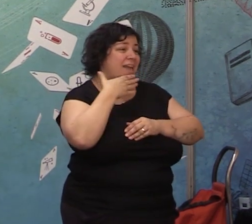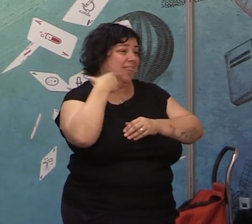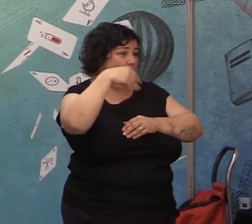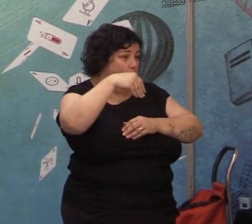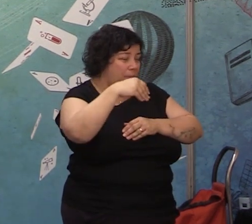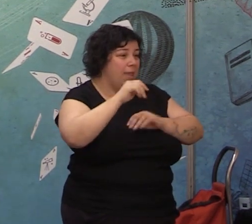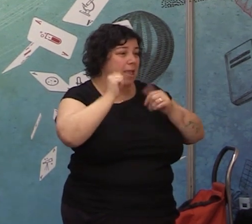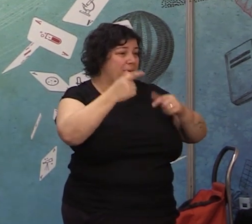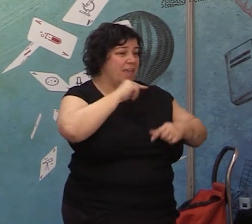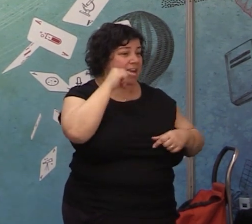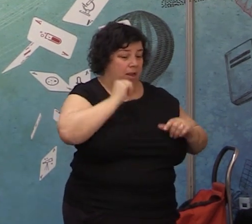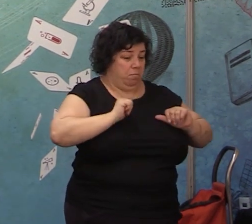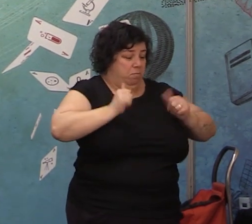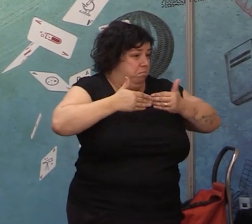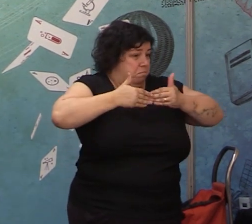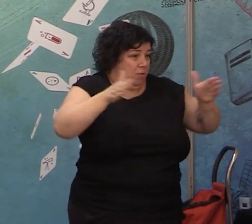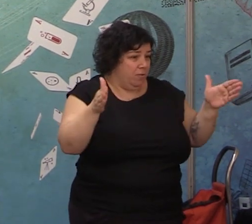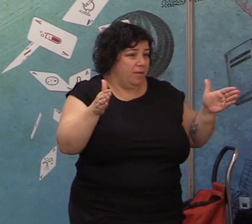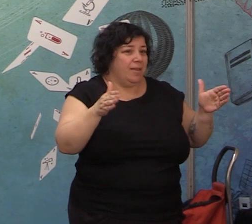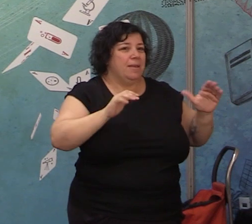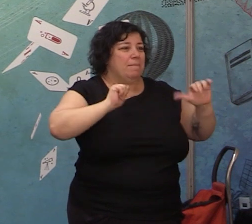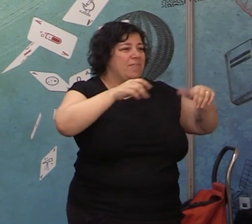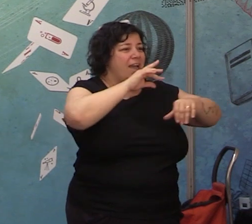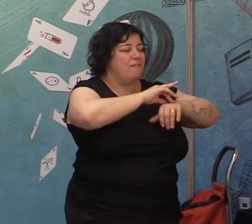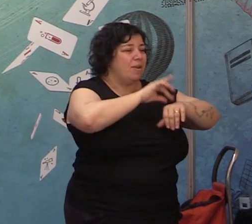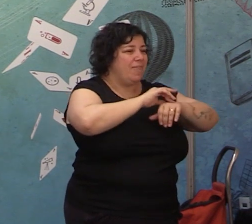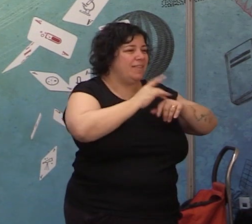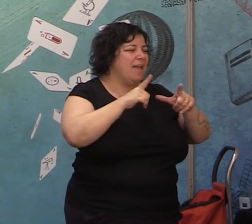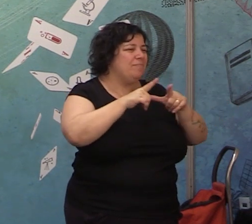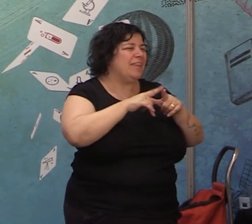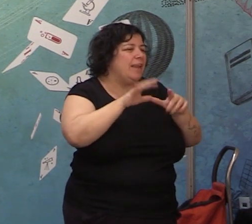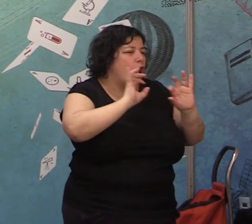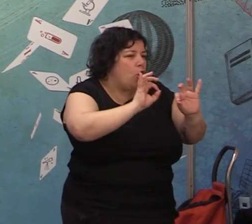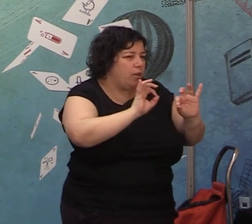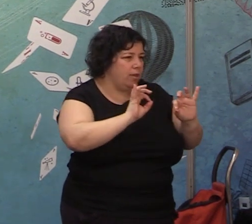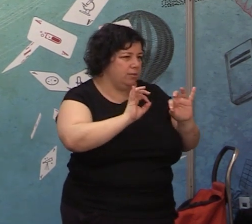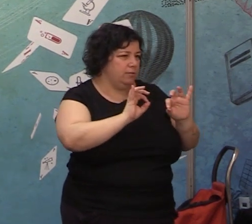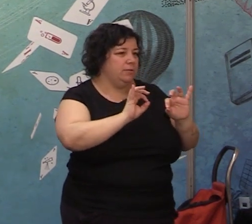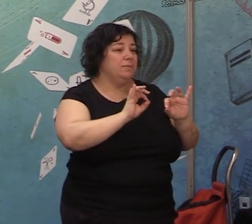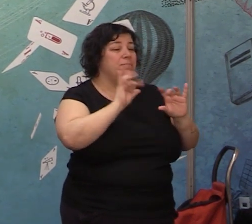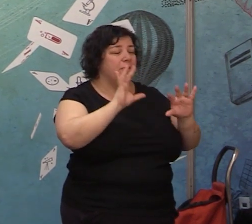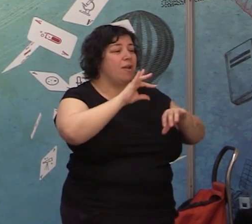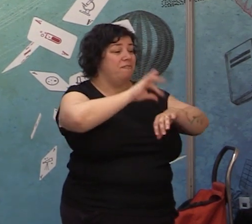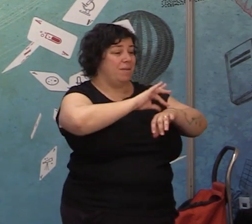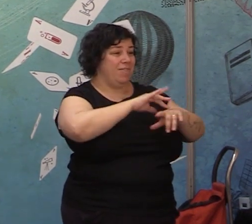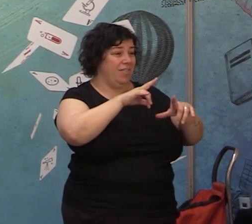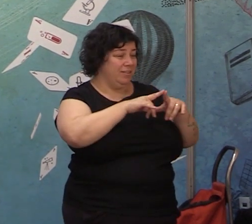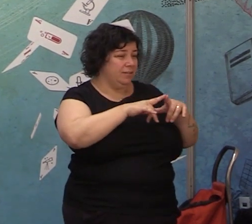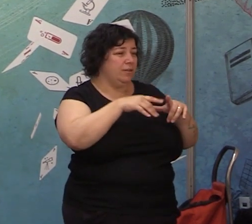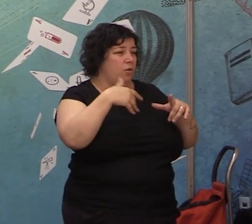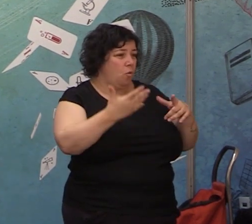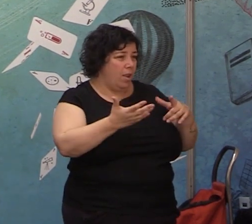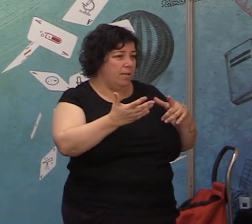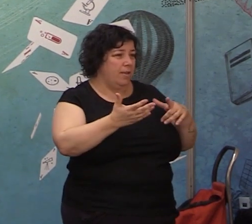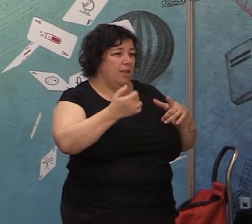empezamos a tener la menstruación. Ahí podemos tener enfermedades ginecológicas. Estas enfermedades ginecológicas, que son